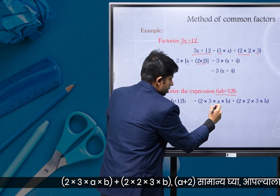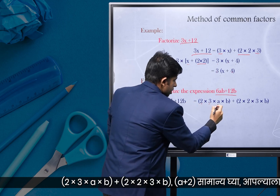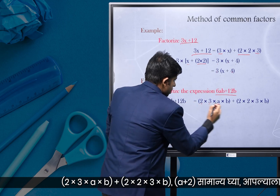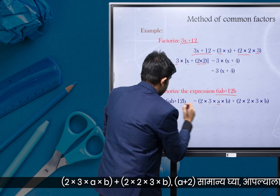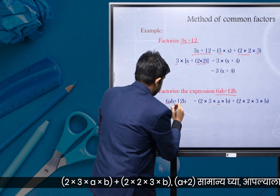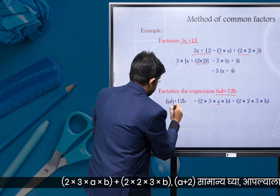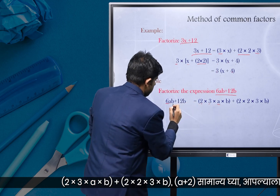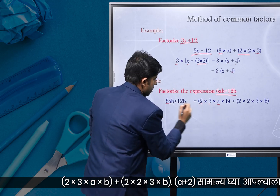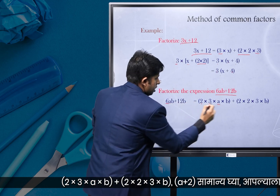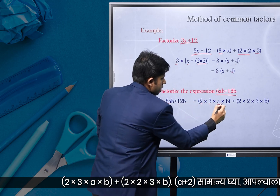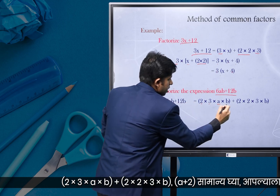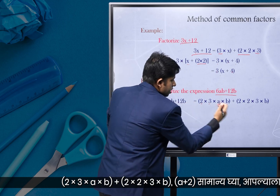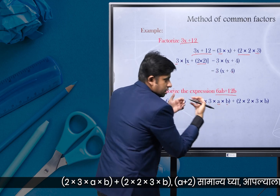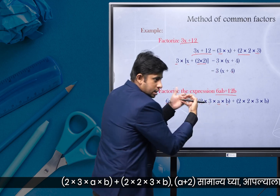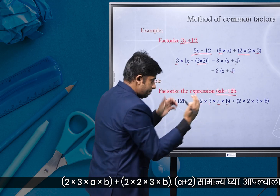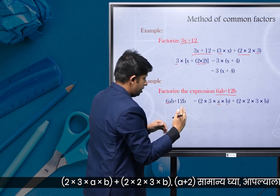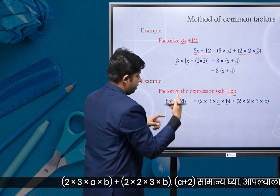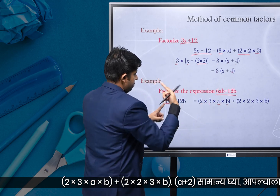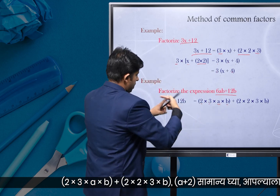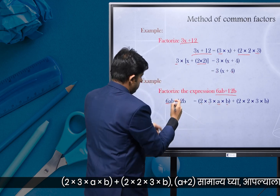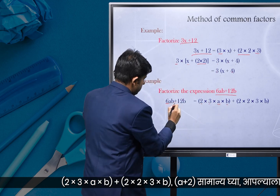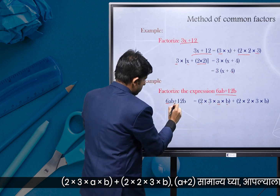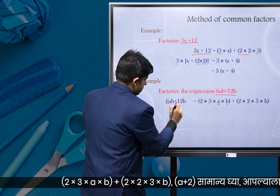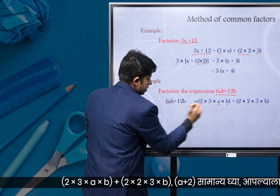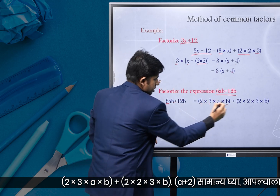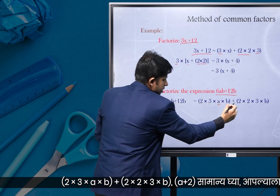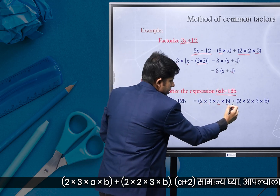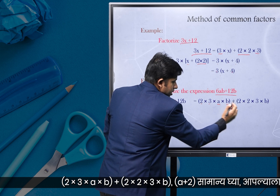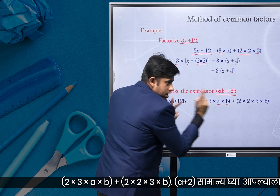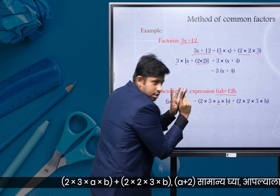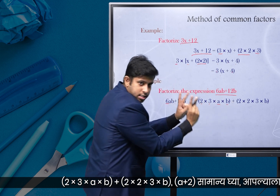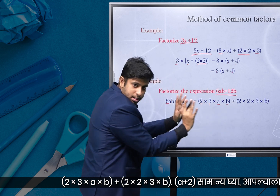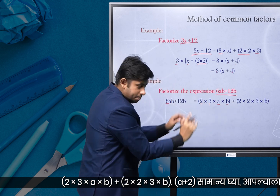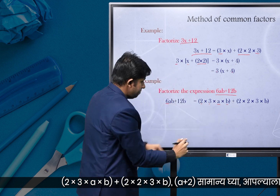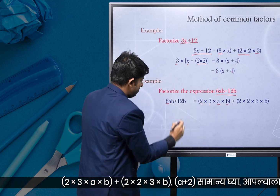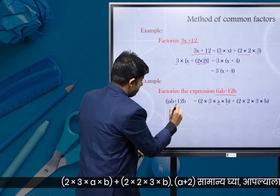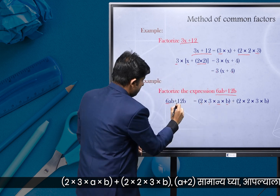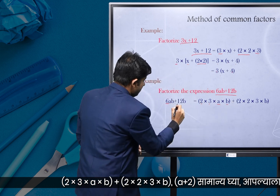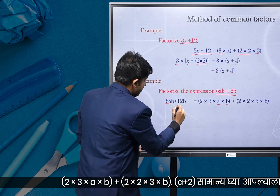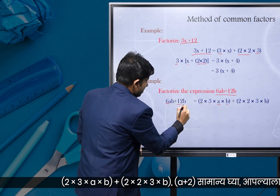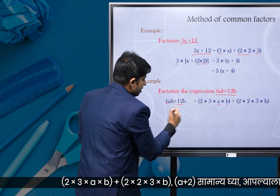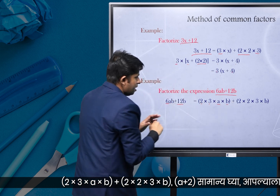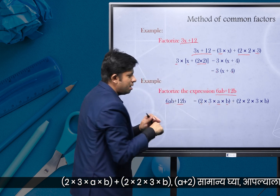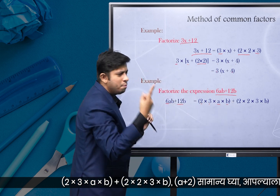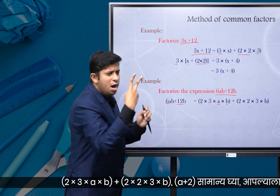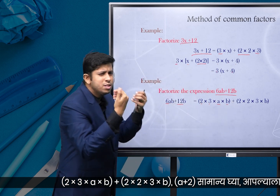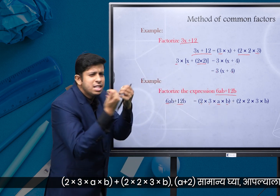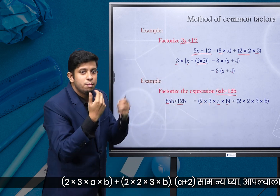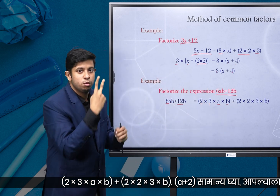2 गुणिले 2 गुणिले 3 गुणिले b कंस बंद कंसामध्ये a अधिक b सामान्य